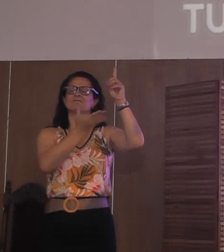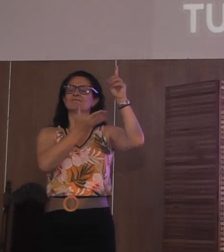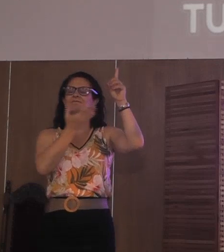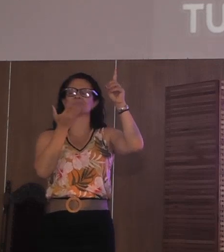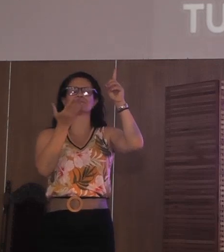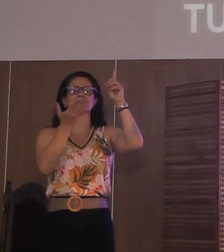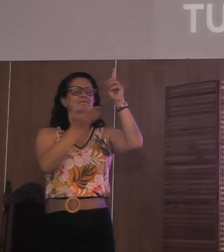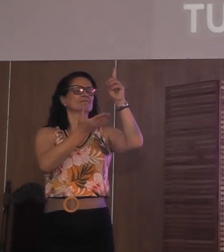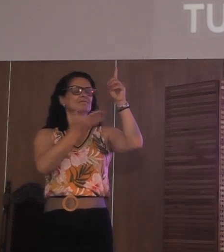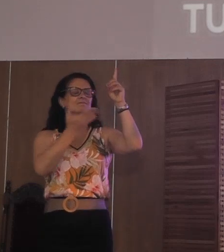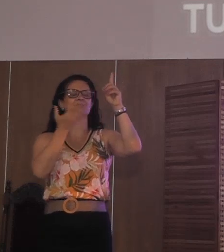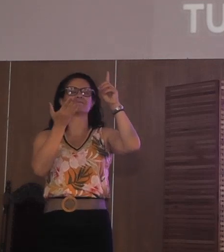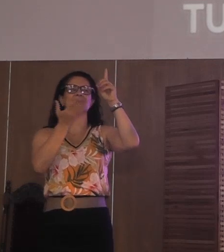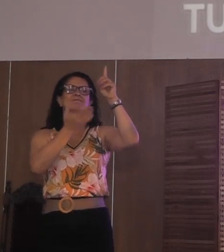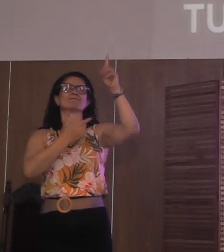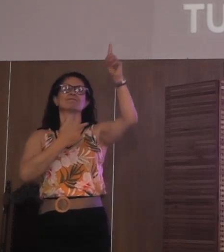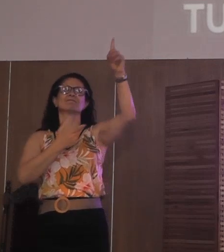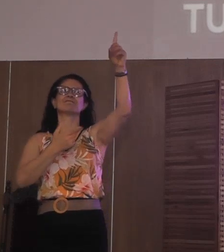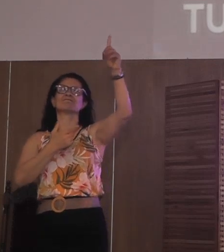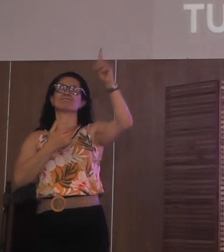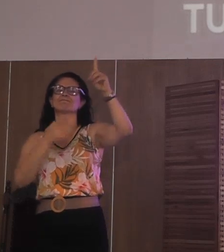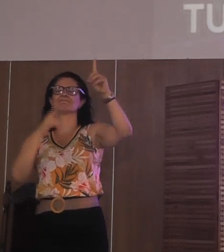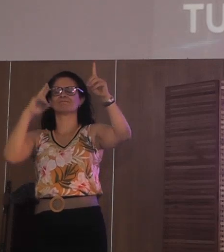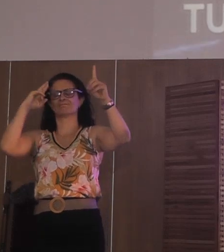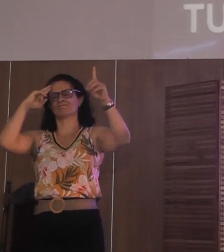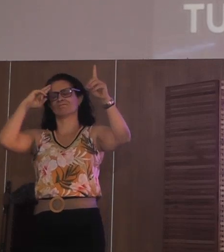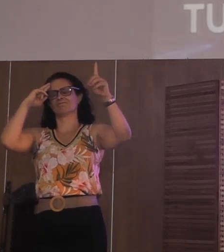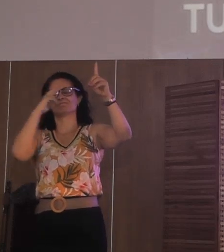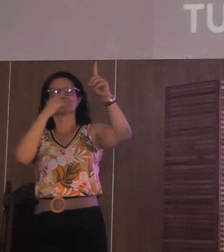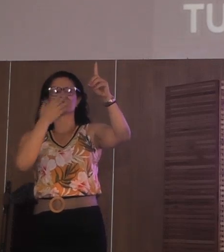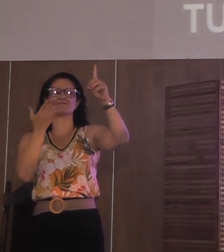Ti. Tu és meu Senhor.